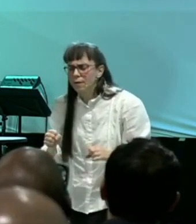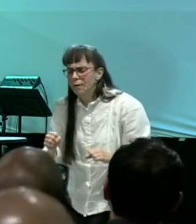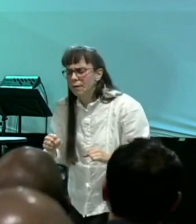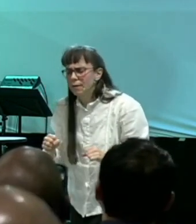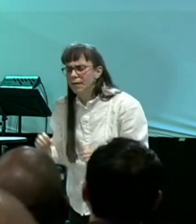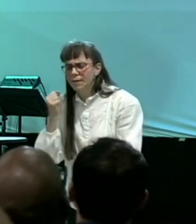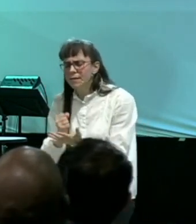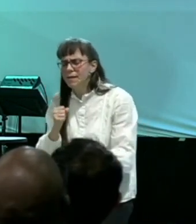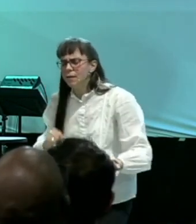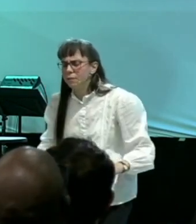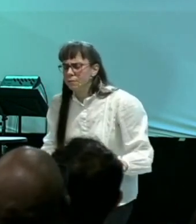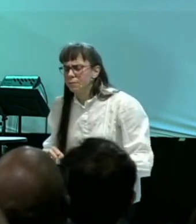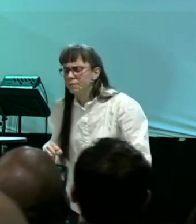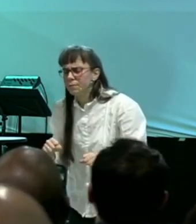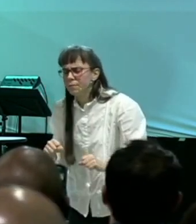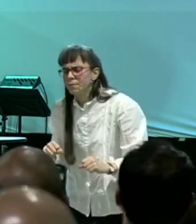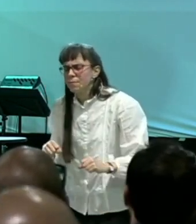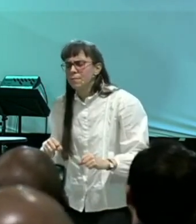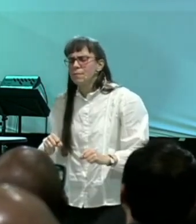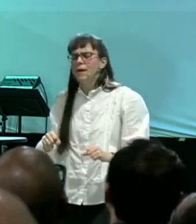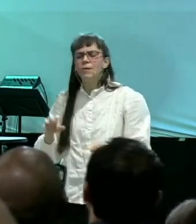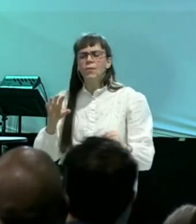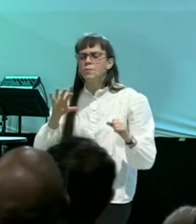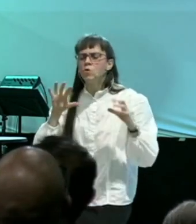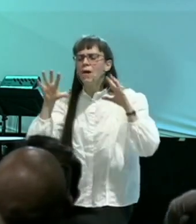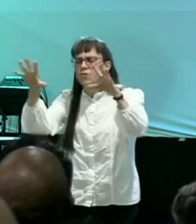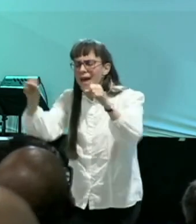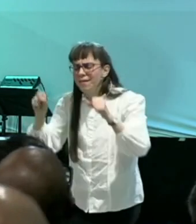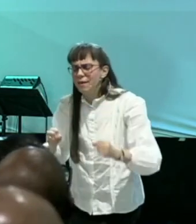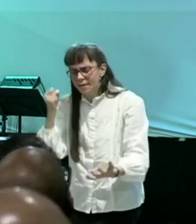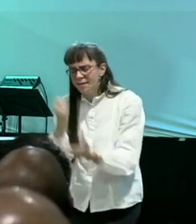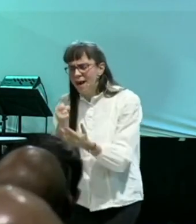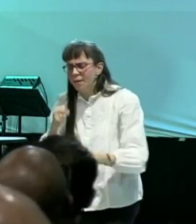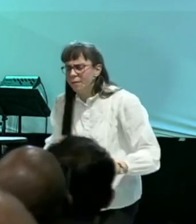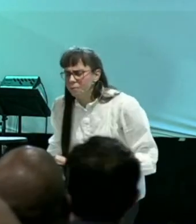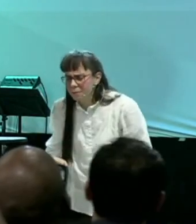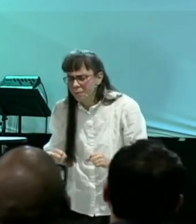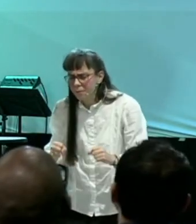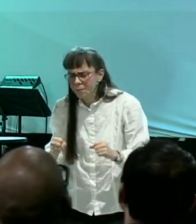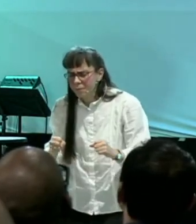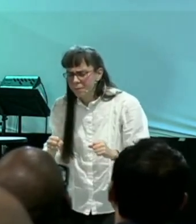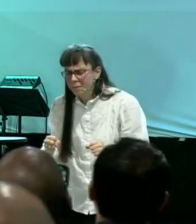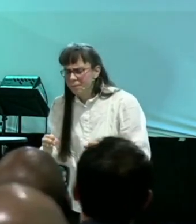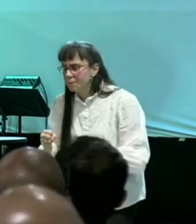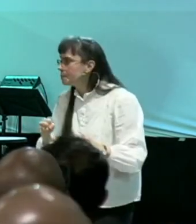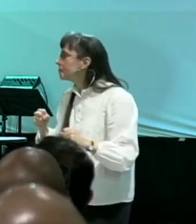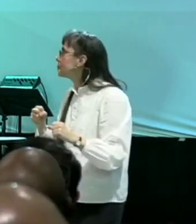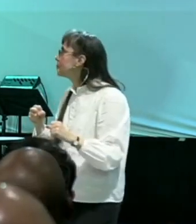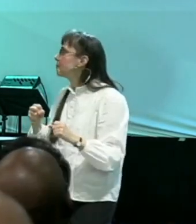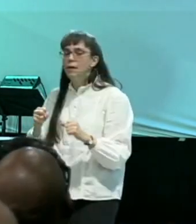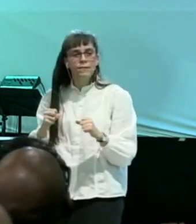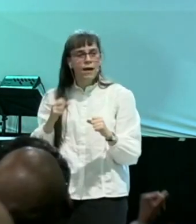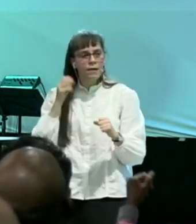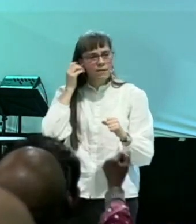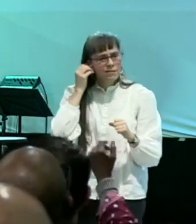c'est scellé. It is sealed. C'est pas quelque chose à obtenir, c'est scellé, it's c'est not fait. Something you have to get. It is done. Oh, Romy, c'est fait. C'est